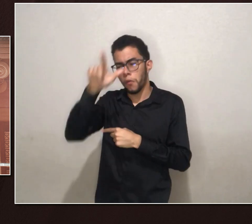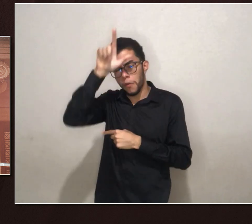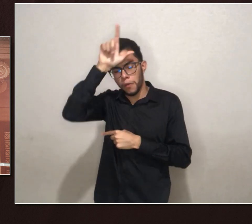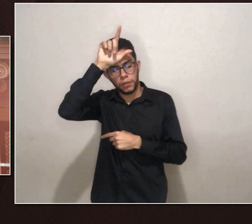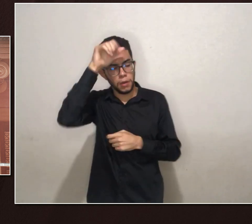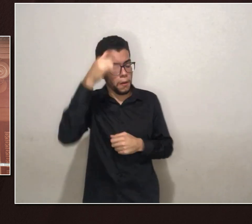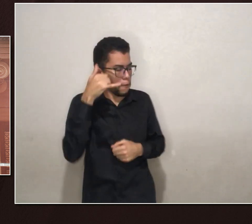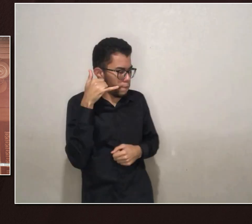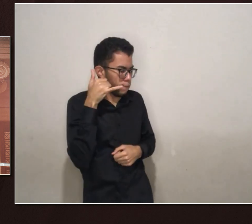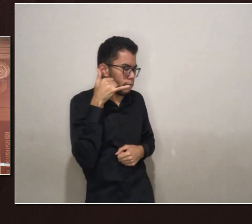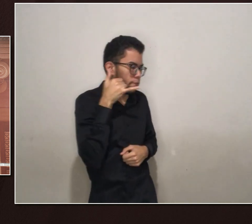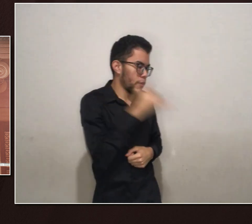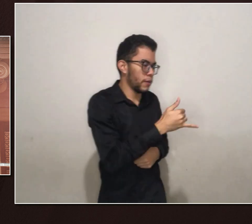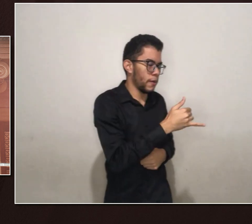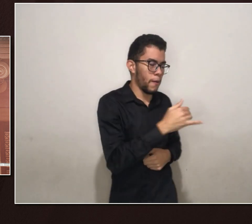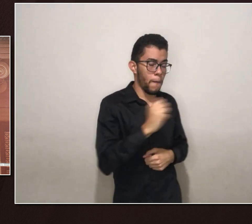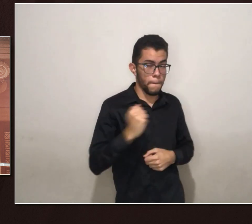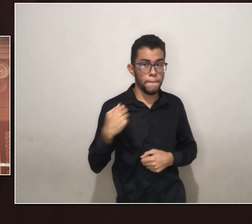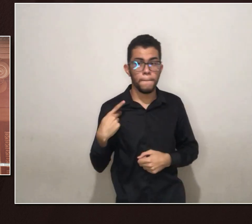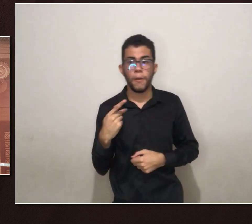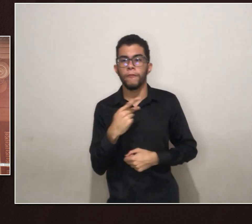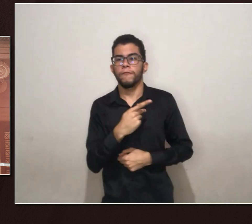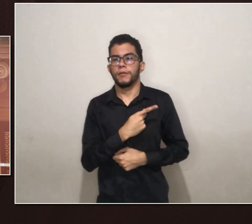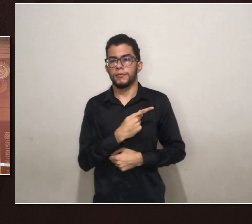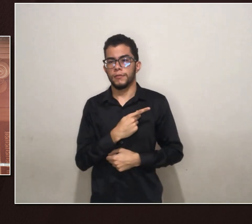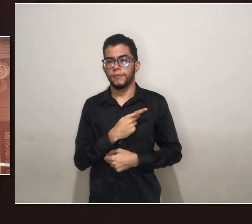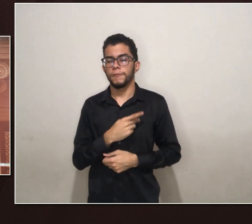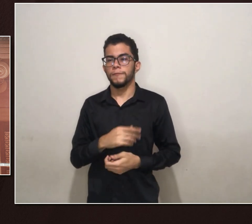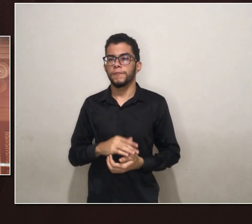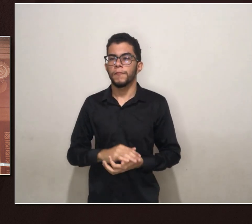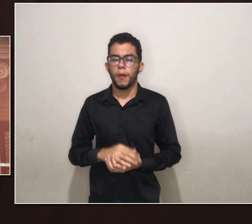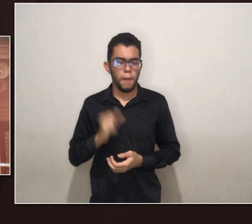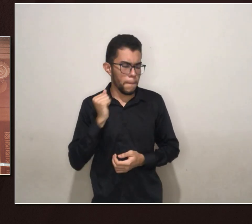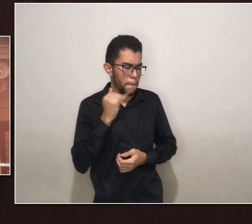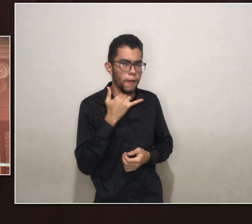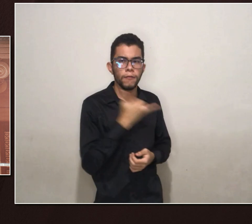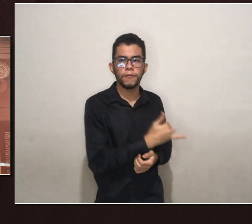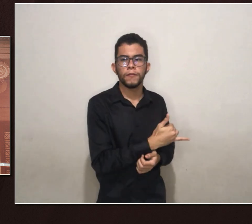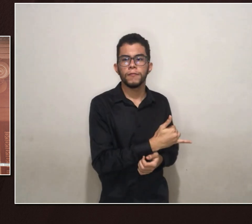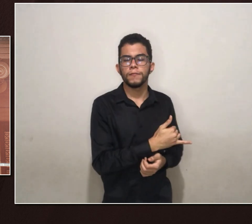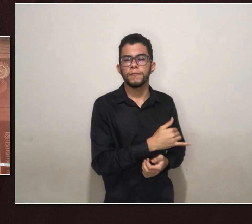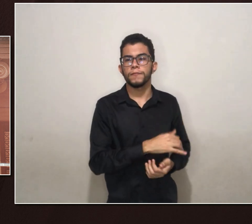recebem com muita acuidade,